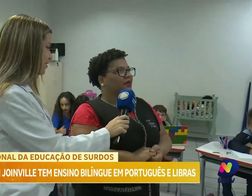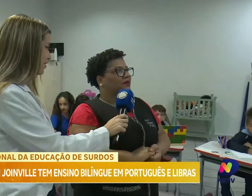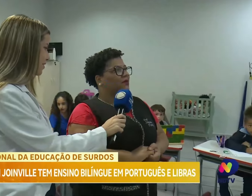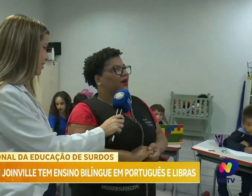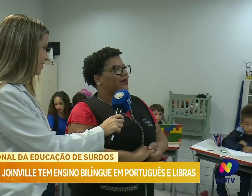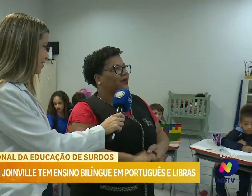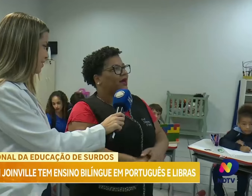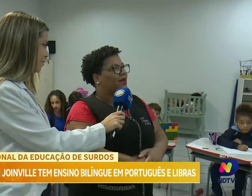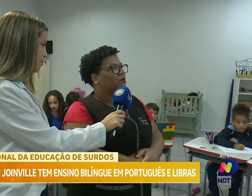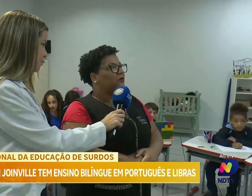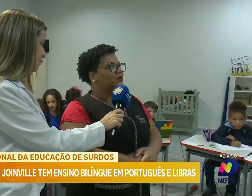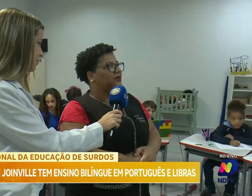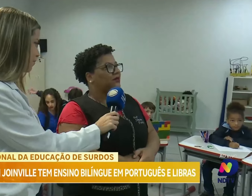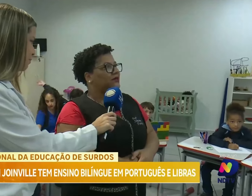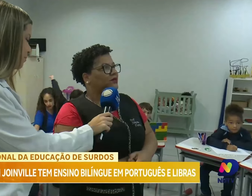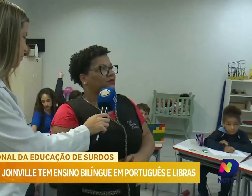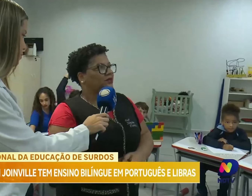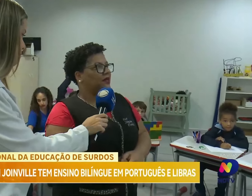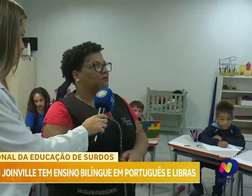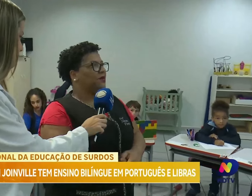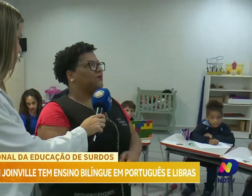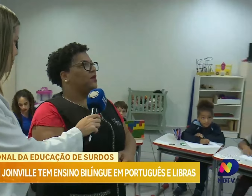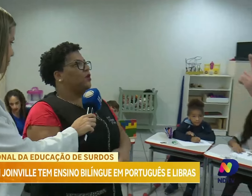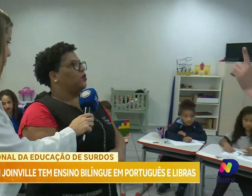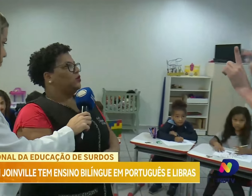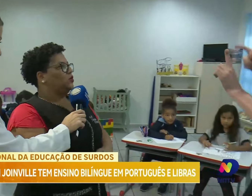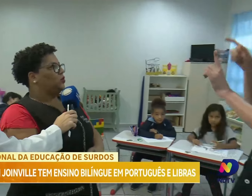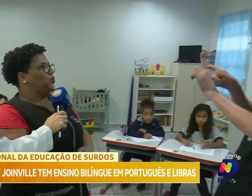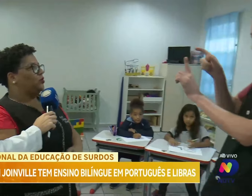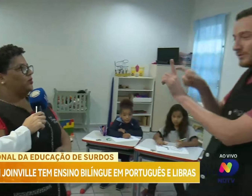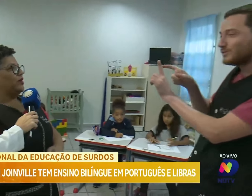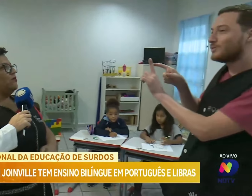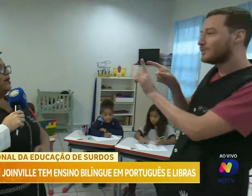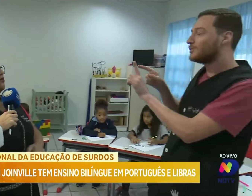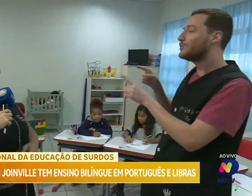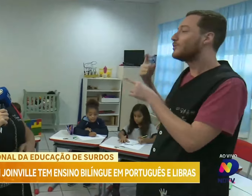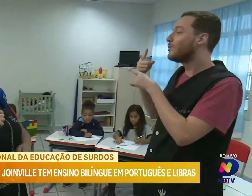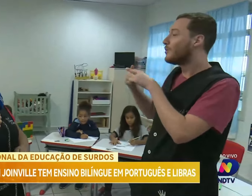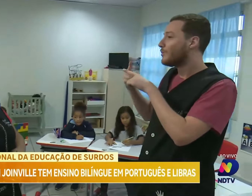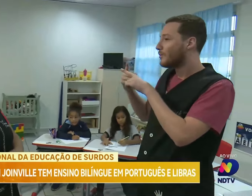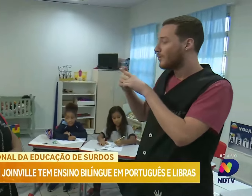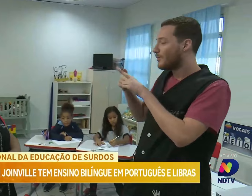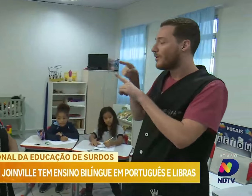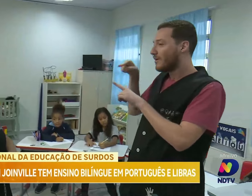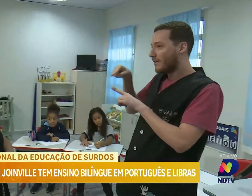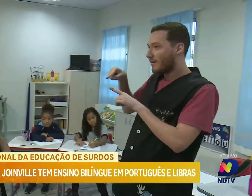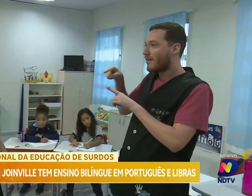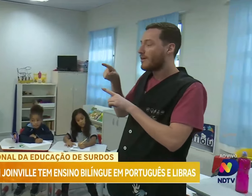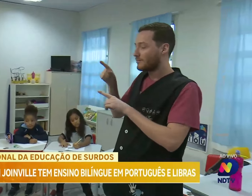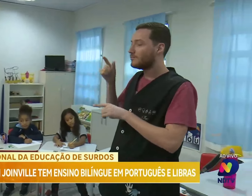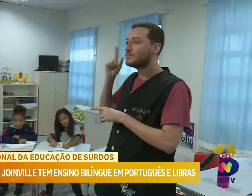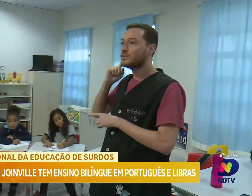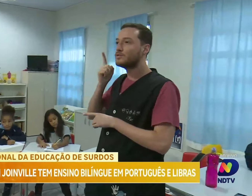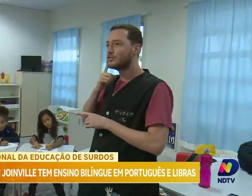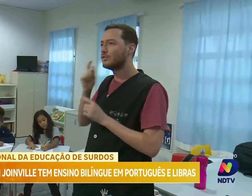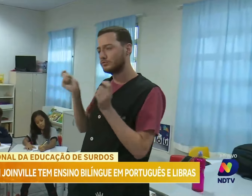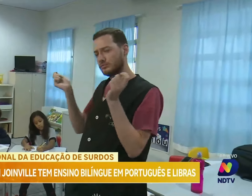Então, aqui é importante sempre o surdo ter uma referência, porque